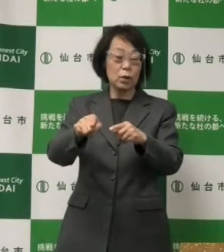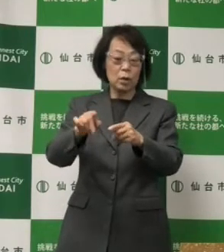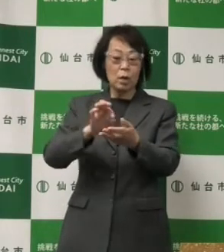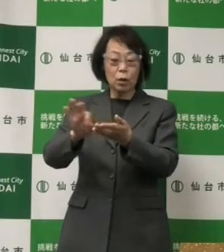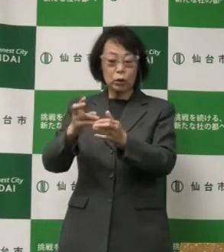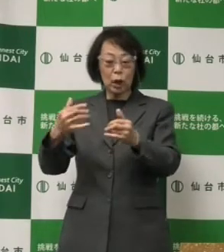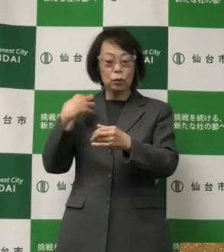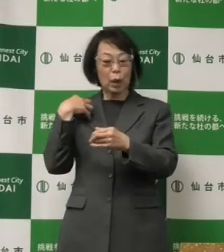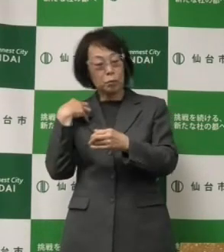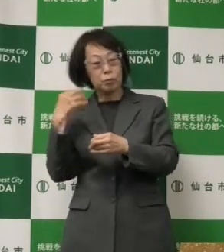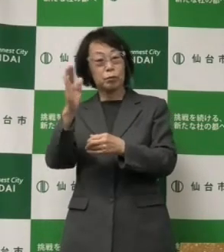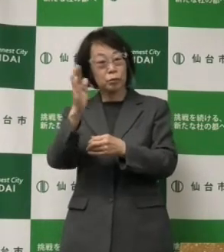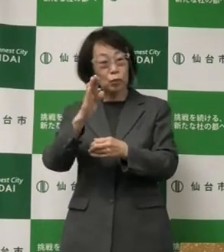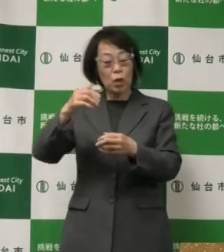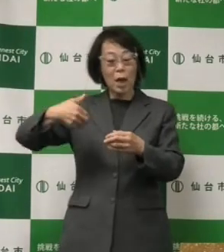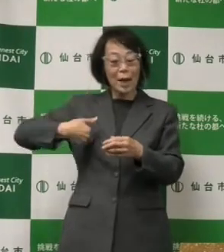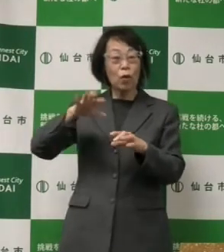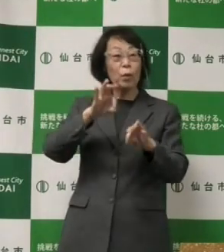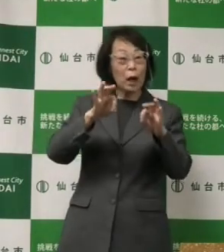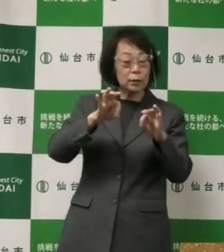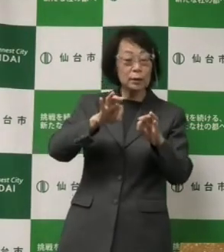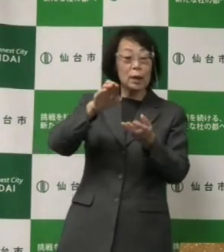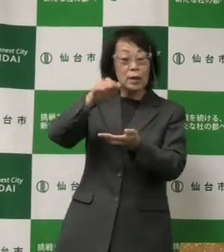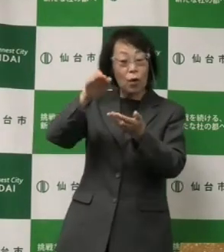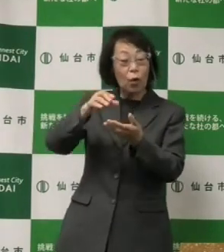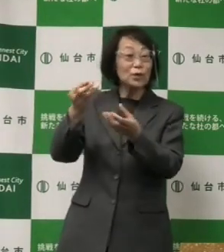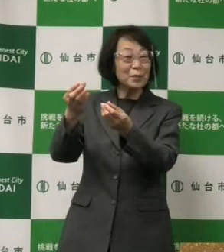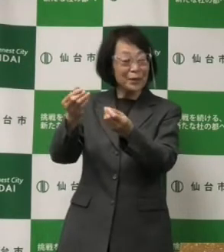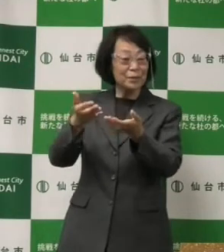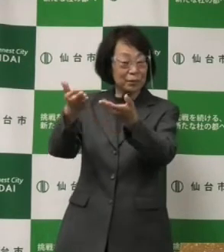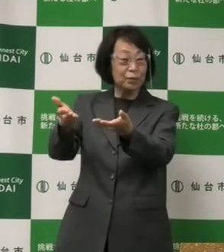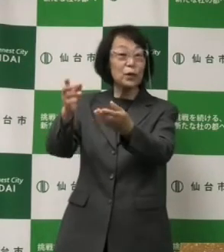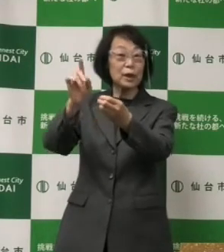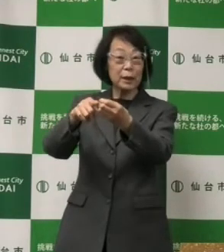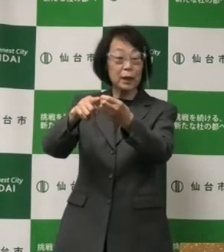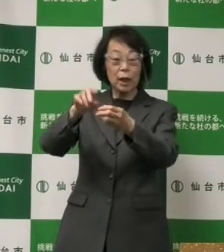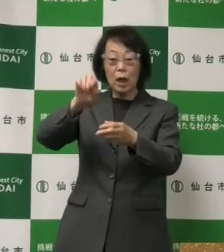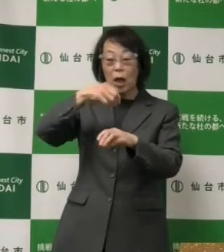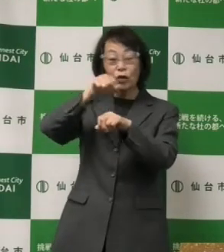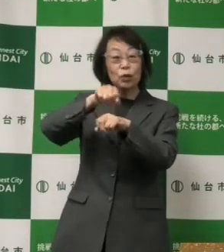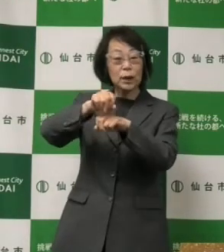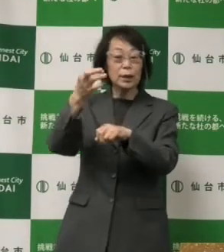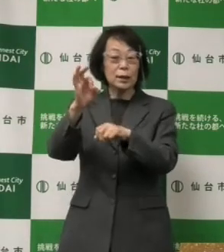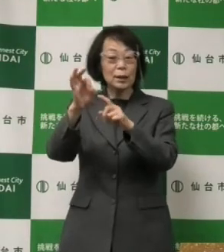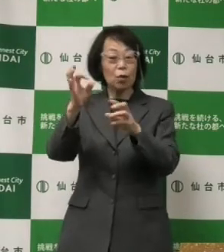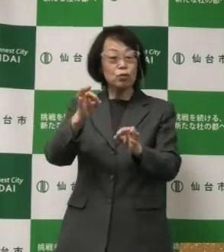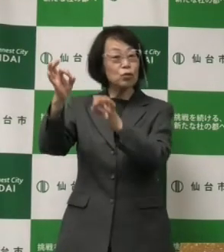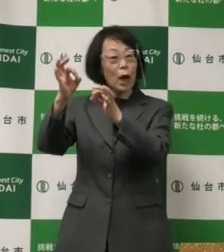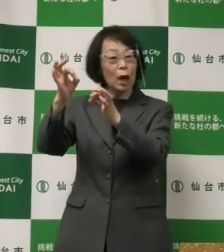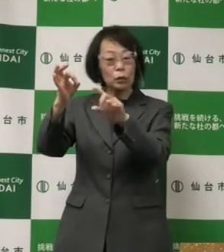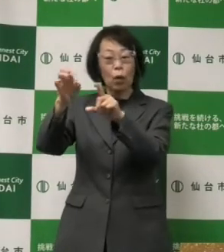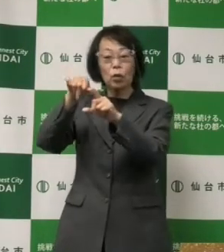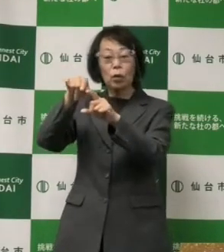増やすことなく、栄養バランスや量を保った食事を提供するために、 食材料費等の物価上昇分